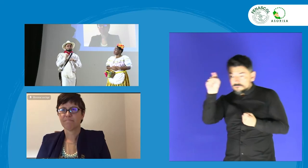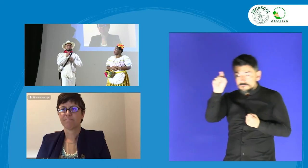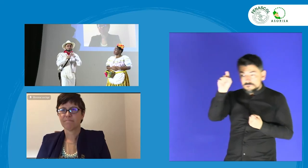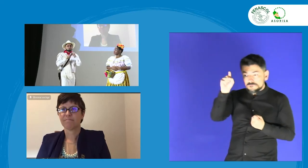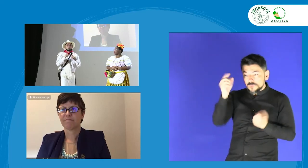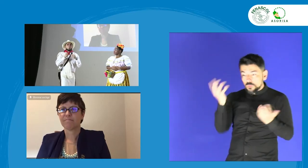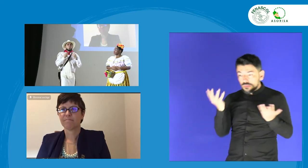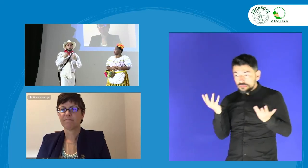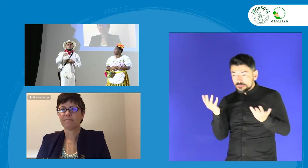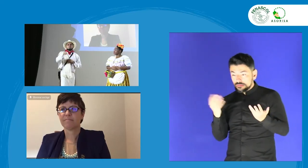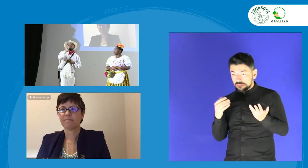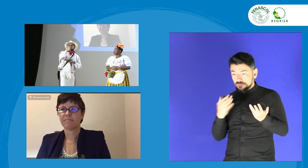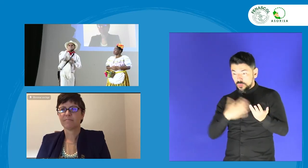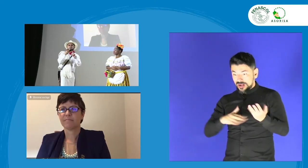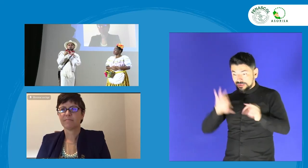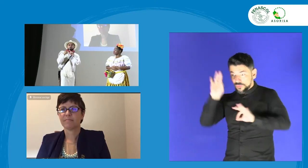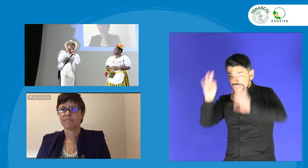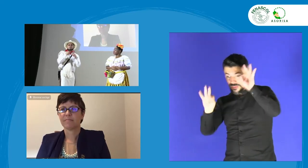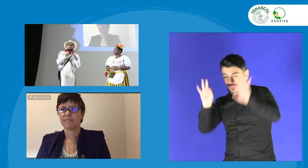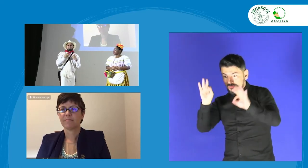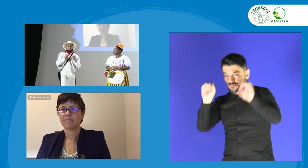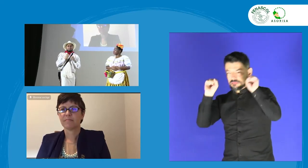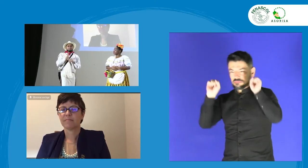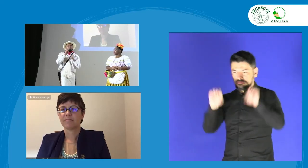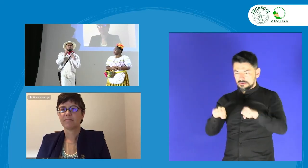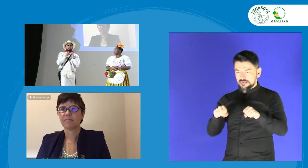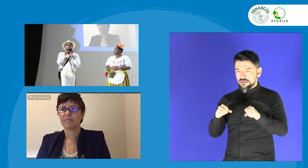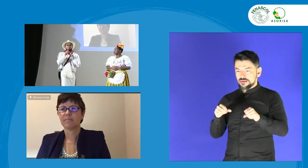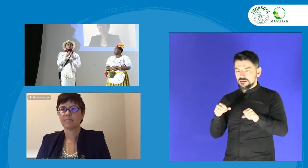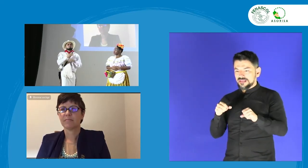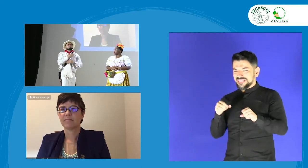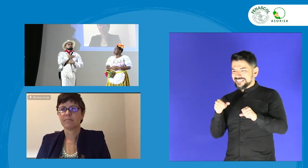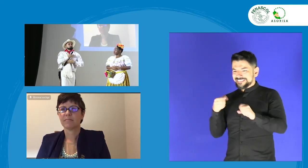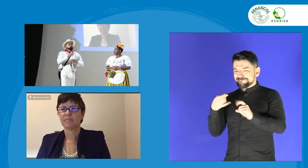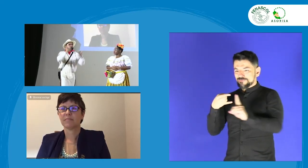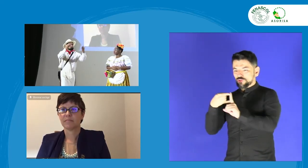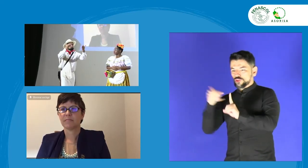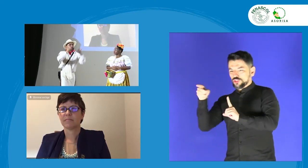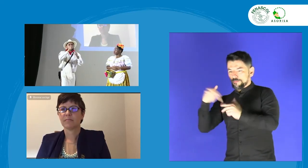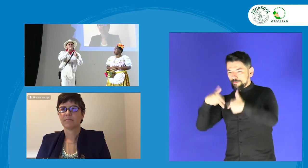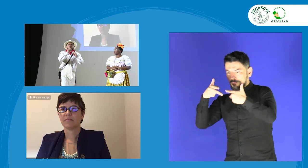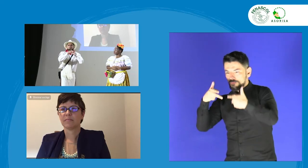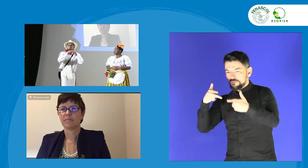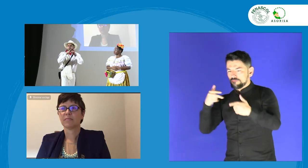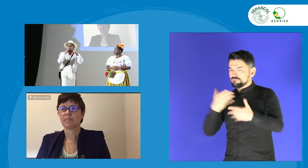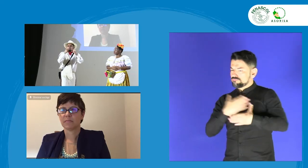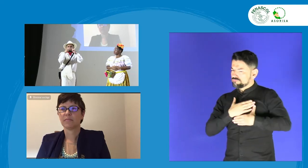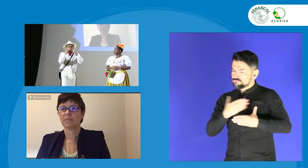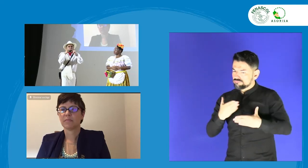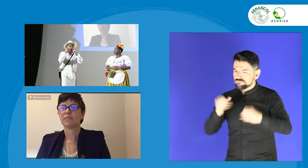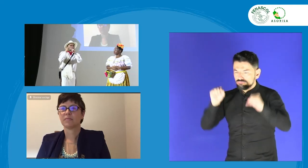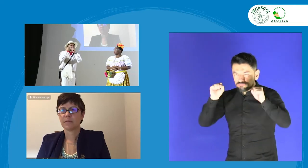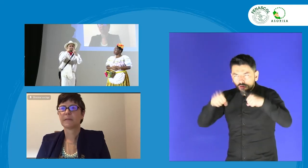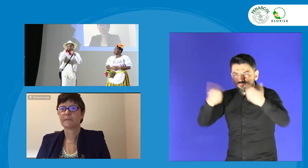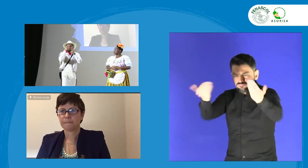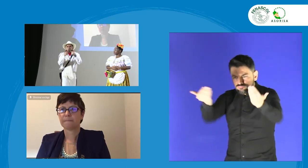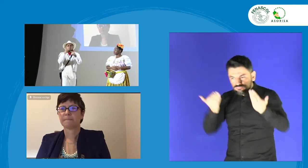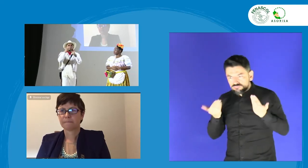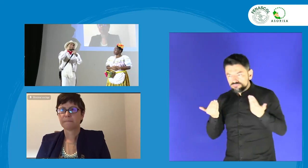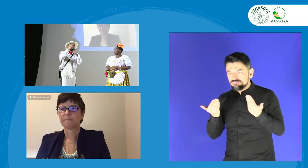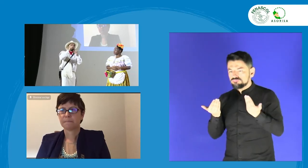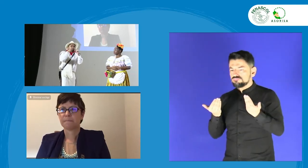Algunos tienen de pronto más preguntas, quisieran participar, saben pues que